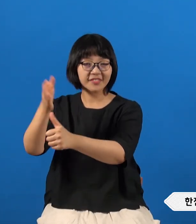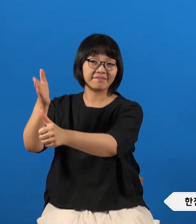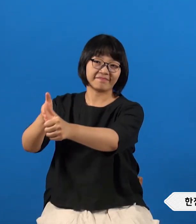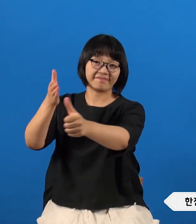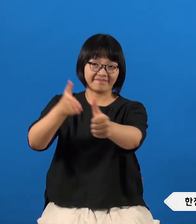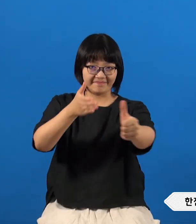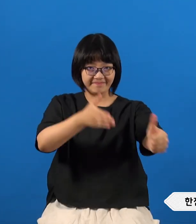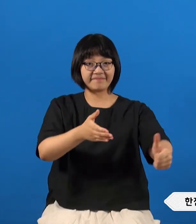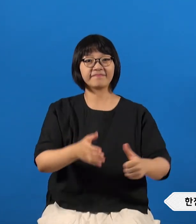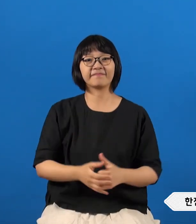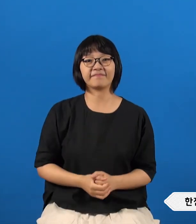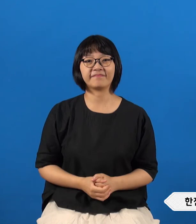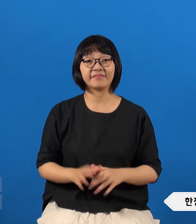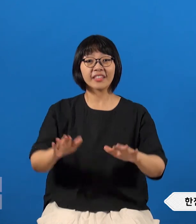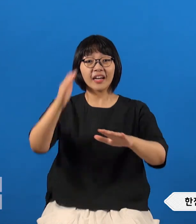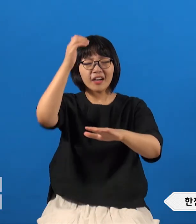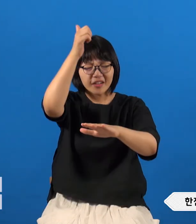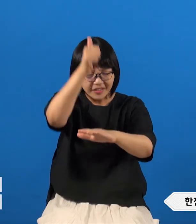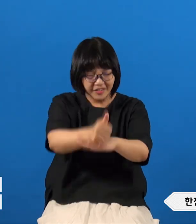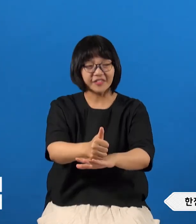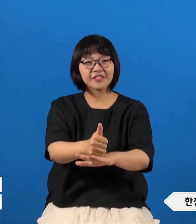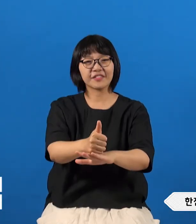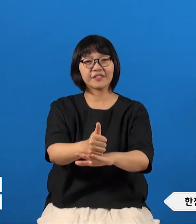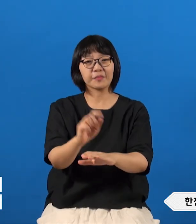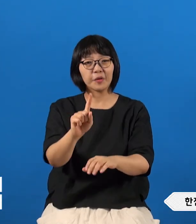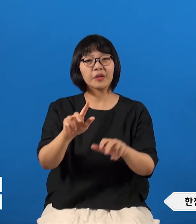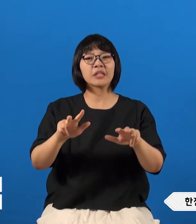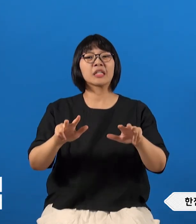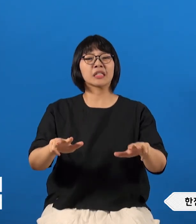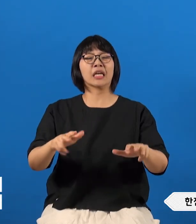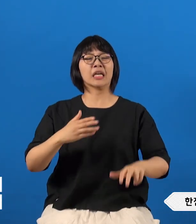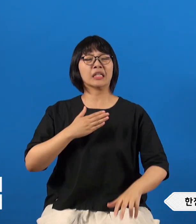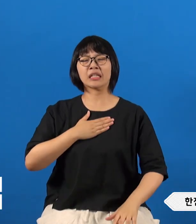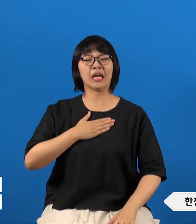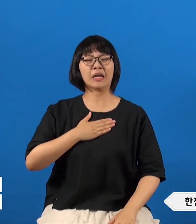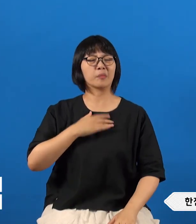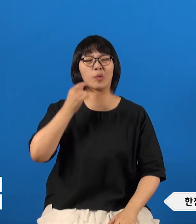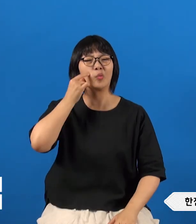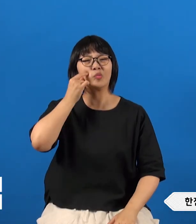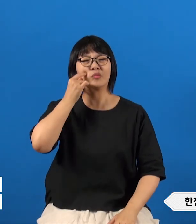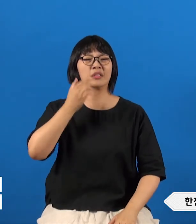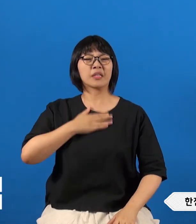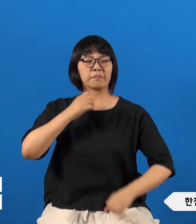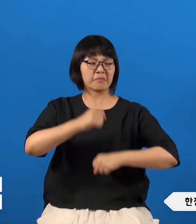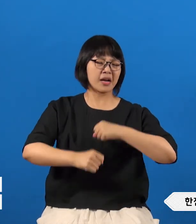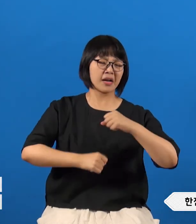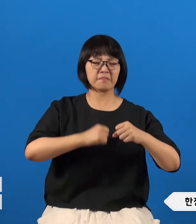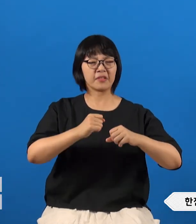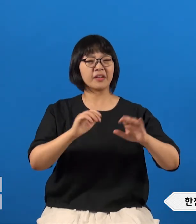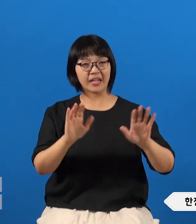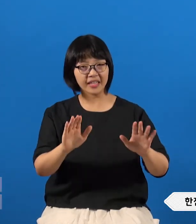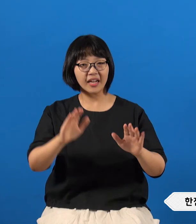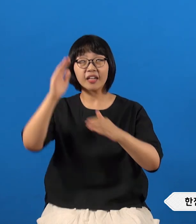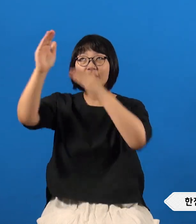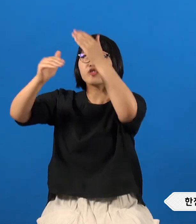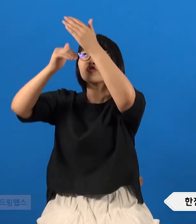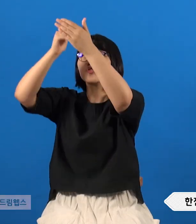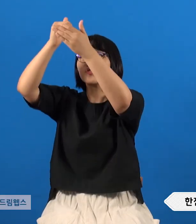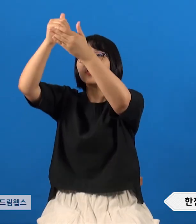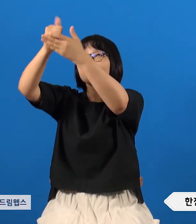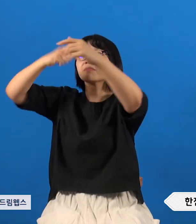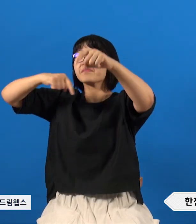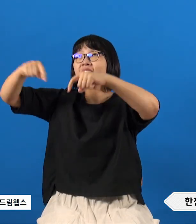수 있기를 바랍니다. 그래서 이제는 더 이상 내가 사는 것이 아니라 주님께서 내